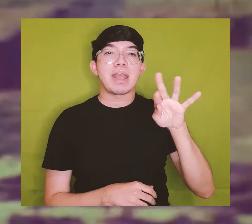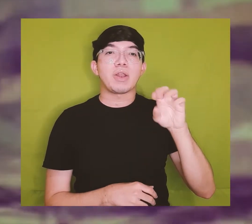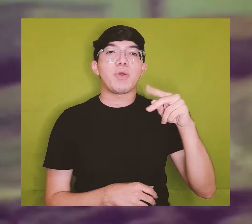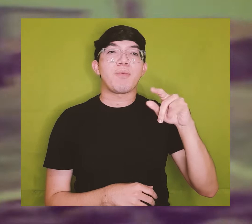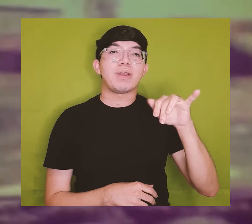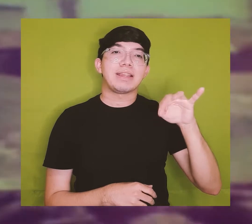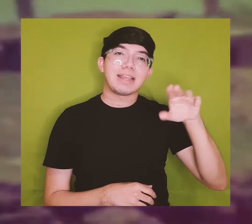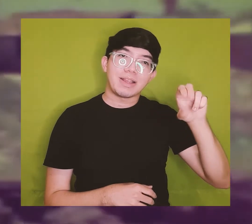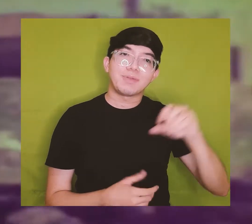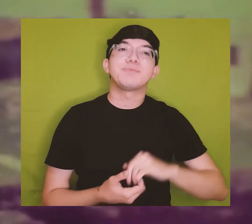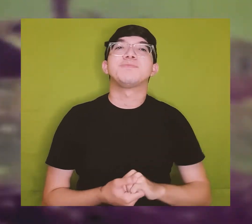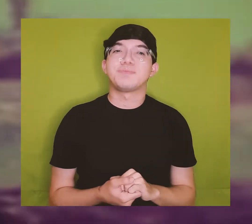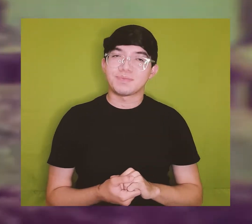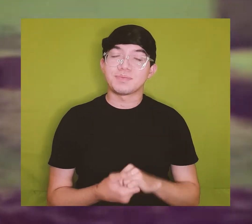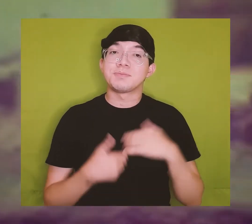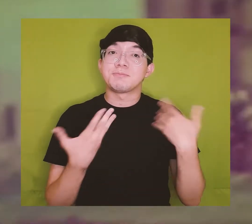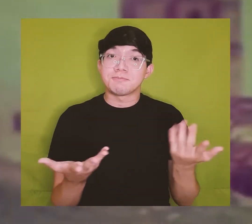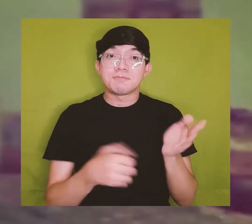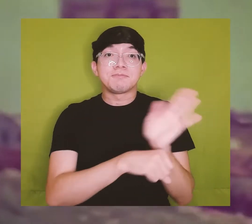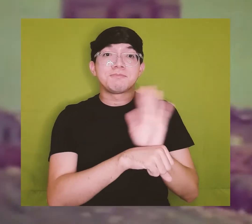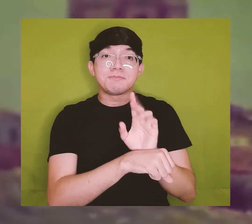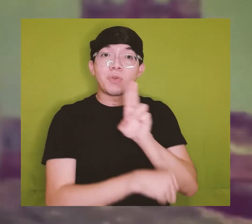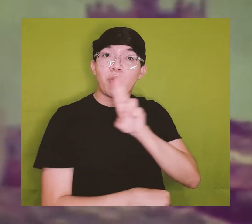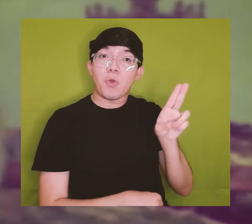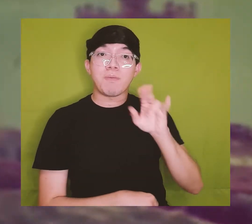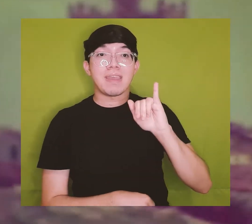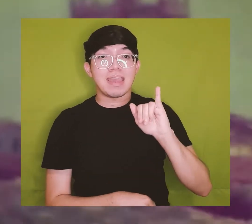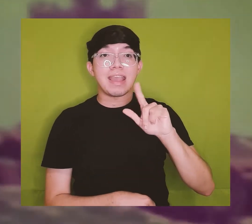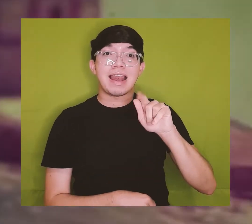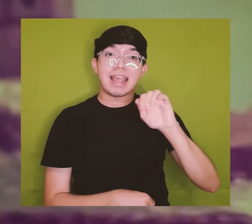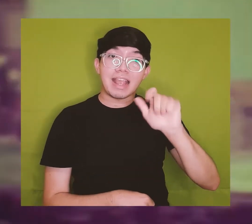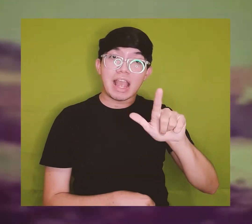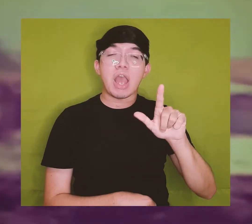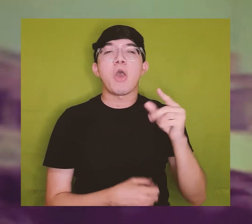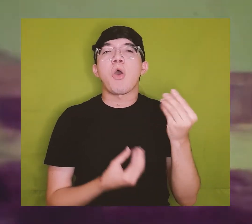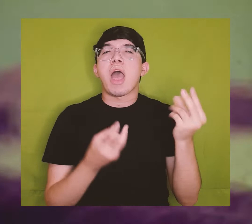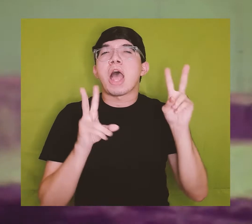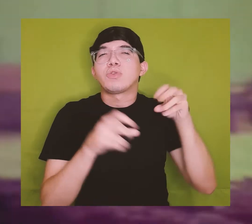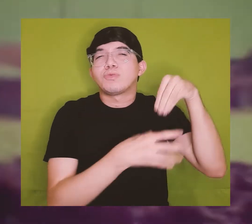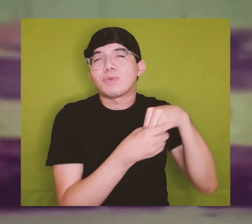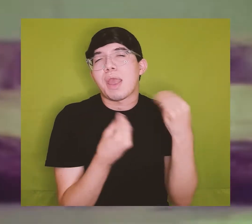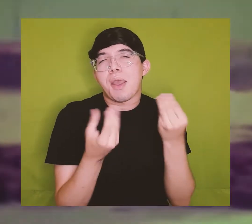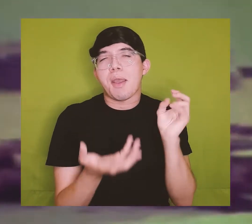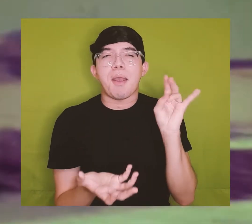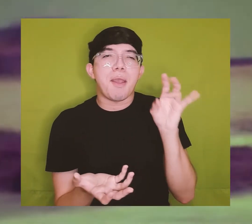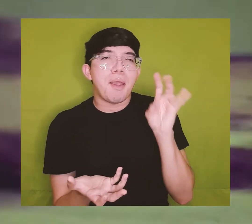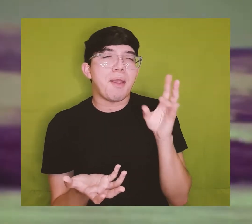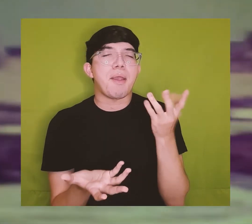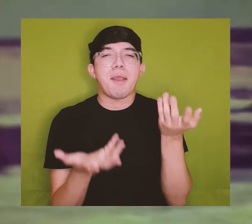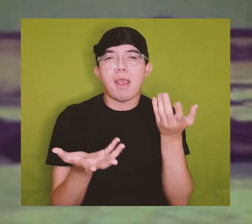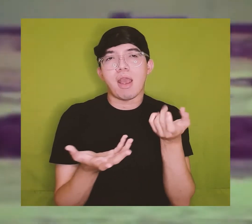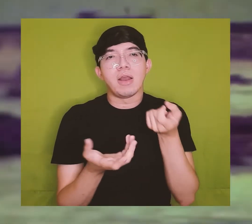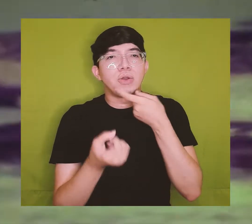assim, a gente escolheu exibir o Ilegal, né? Que é um filme sobre cannabis medicinal, né? Então,